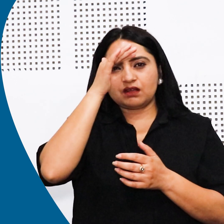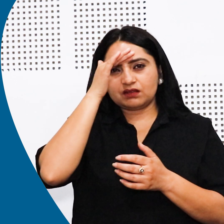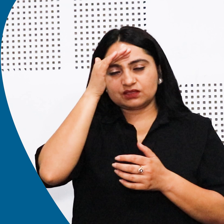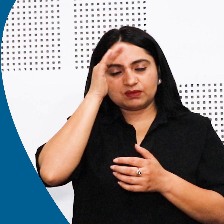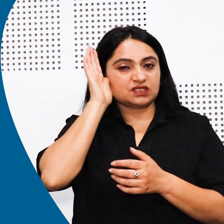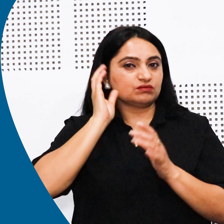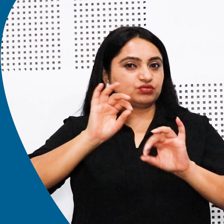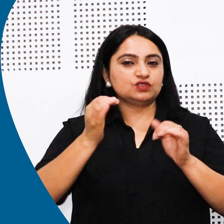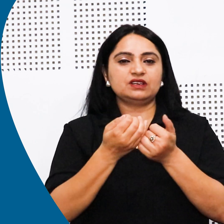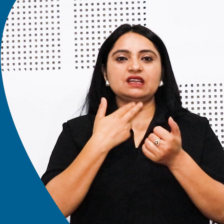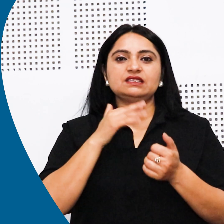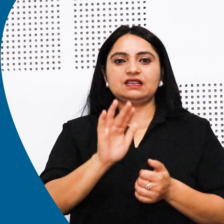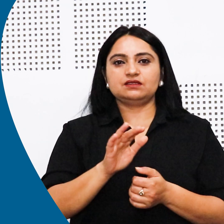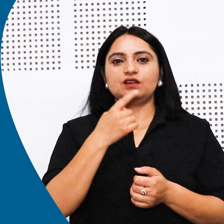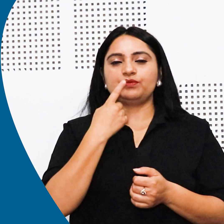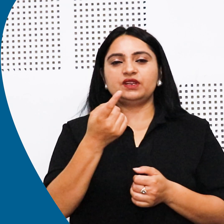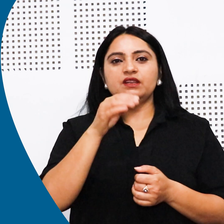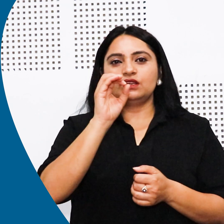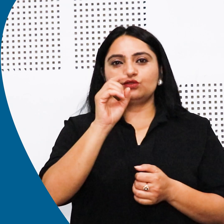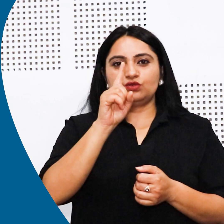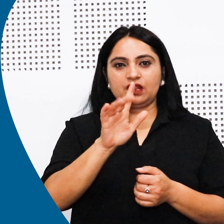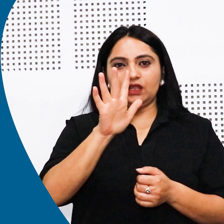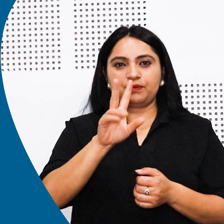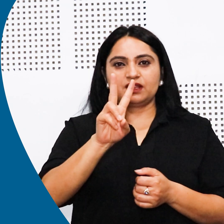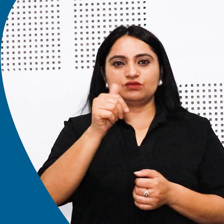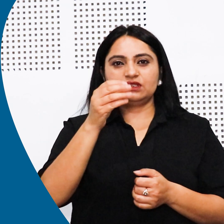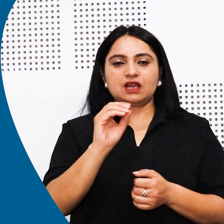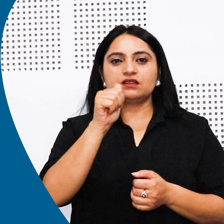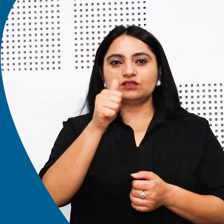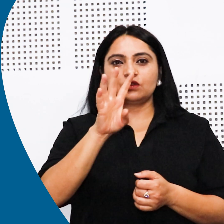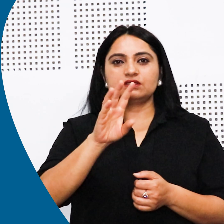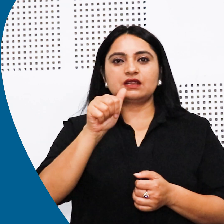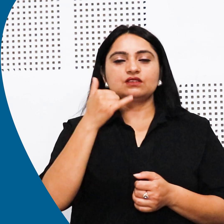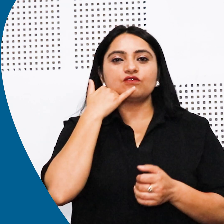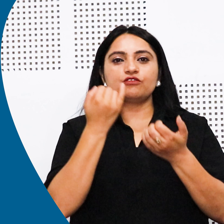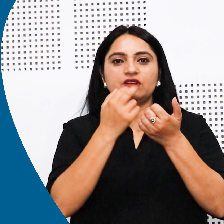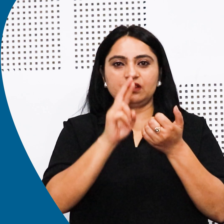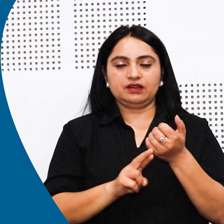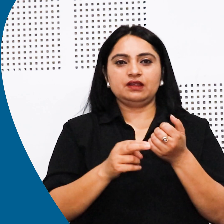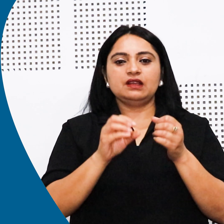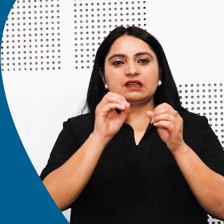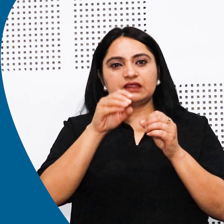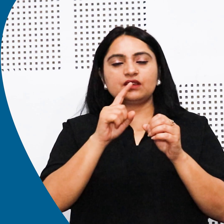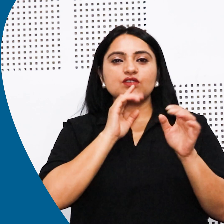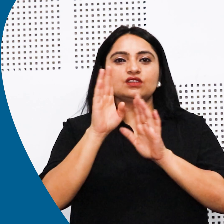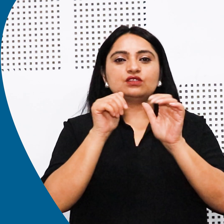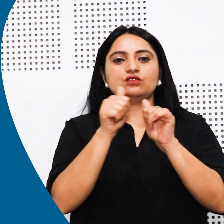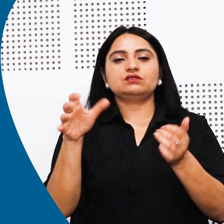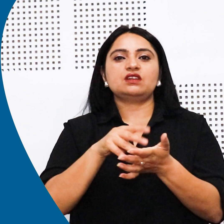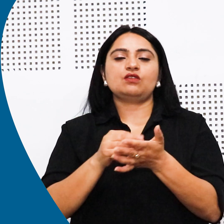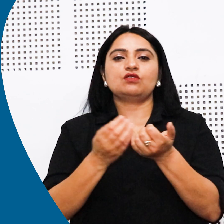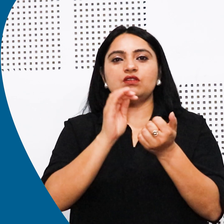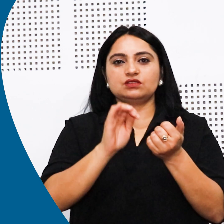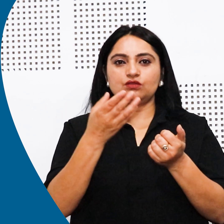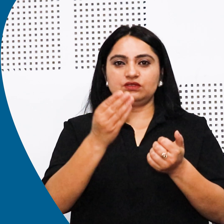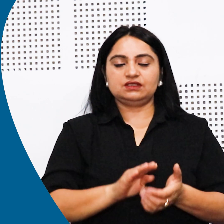सुनाउन मन छ भने टेलिफोन नम्बर 01 52 60 646 मा फोन गरेर दिइएको निर्देशन अनुसार